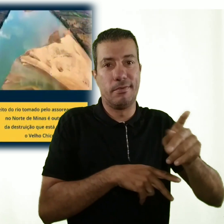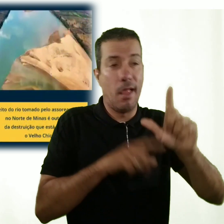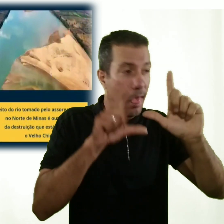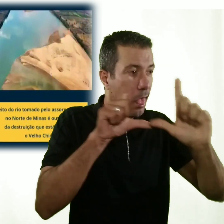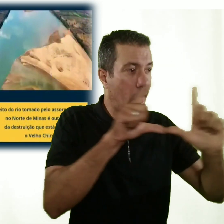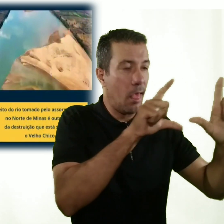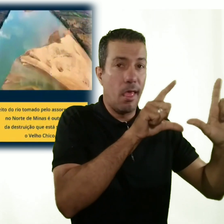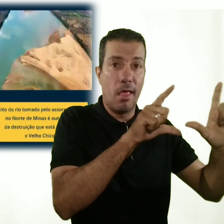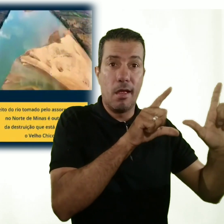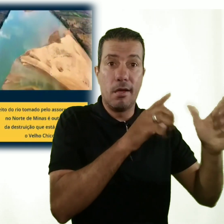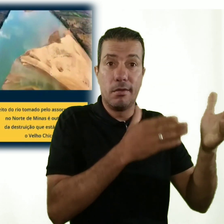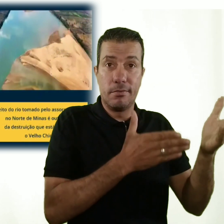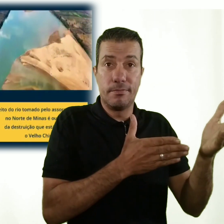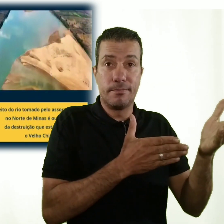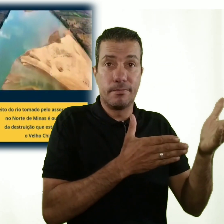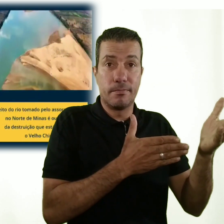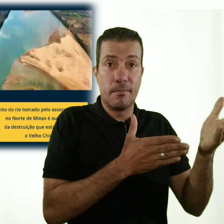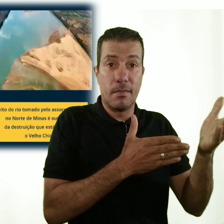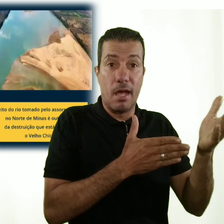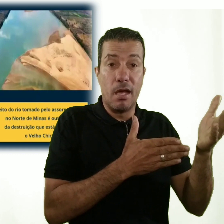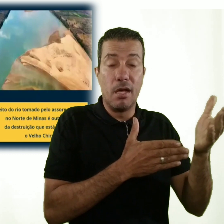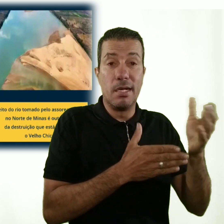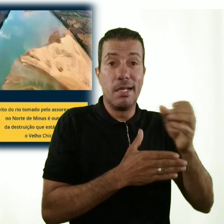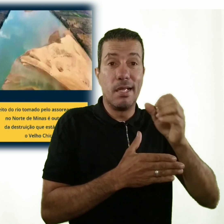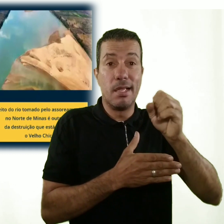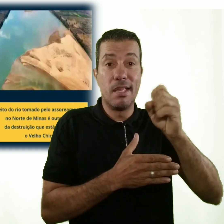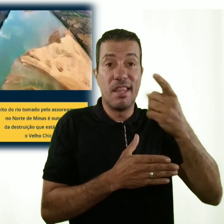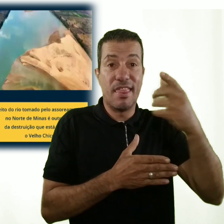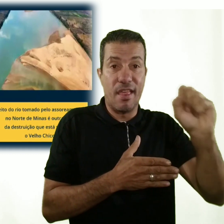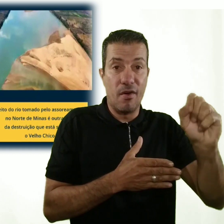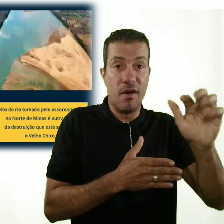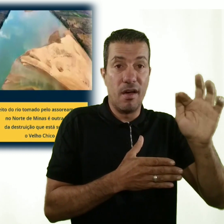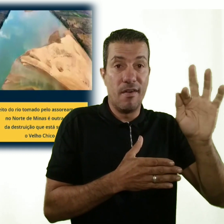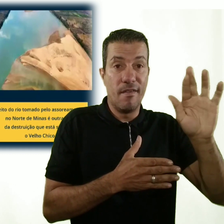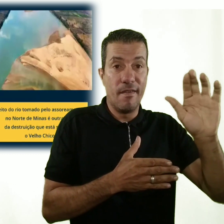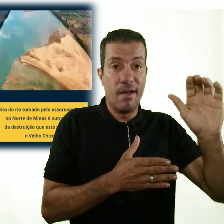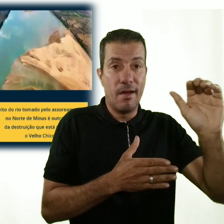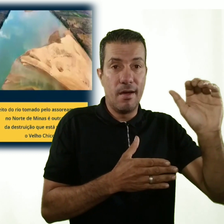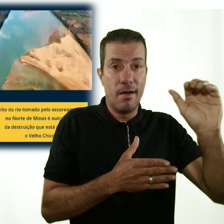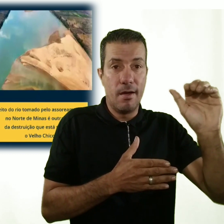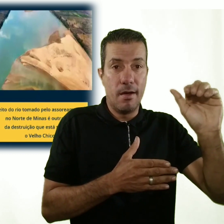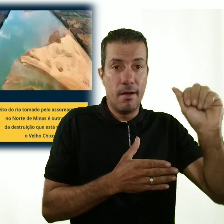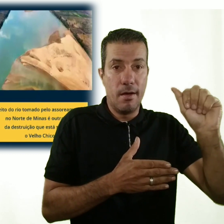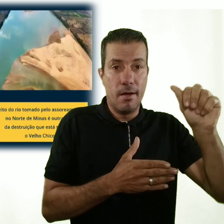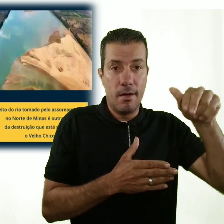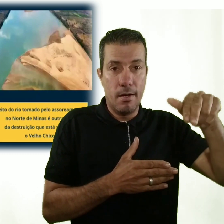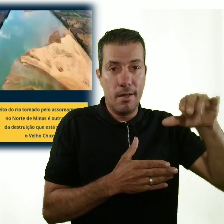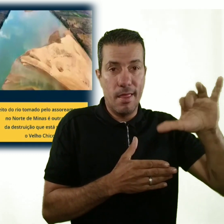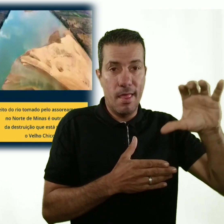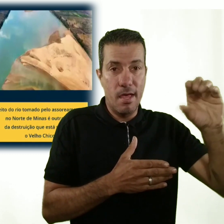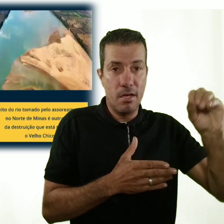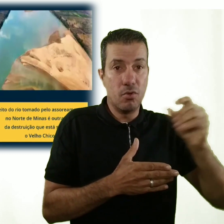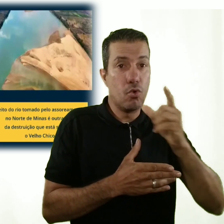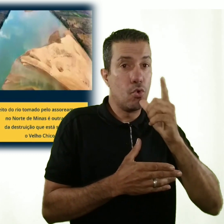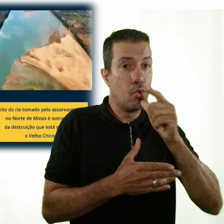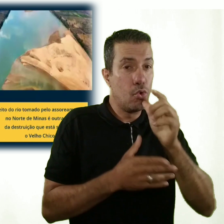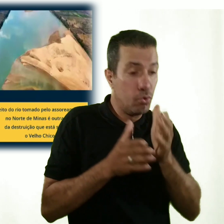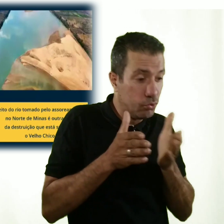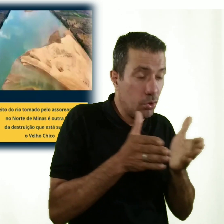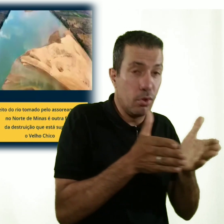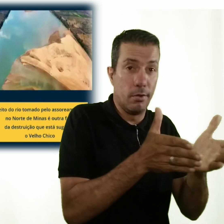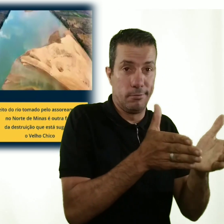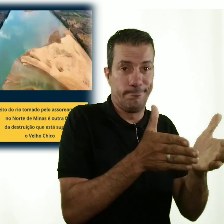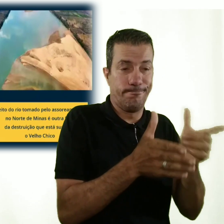Seca que engole nascente do São Francisco deixa comunidades ribeirinhas em alerta. Isso aqui é o São Francisco e o que você está vendo ali